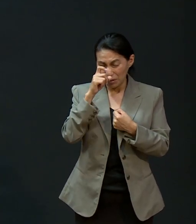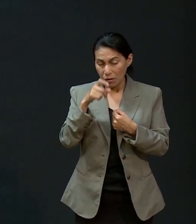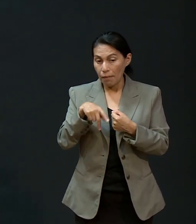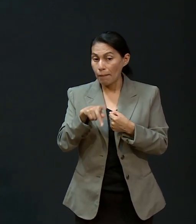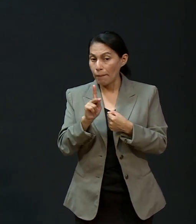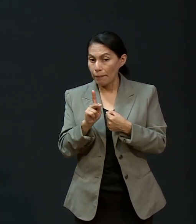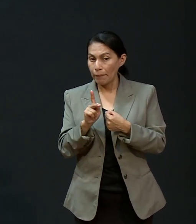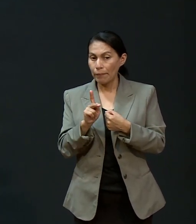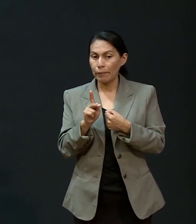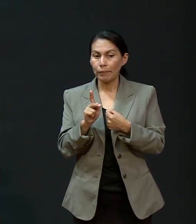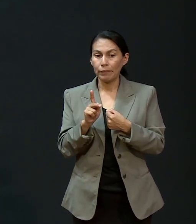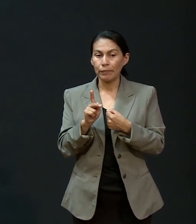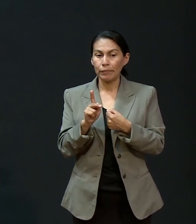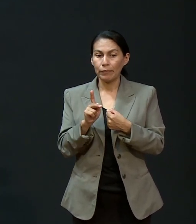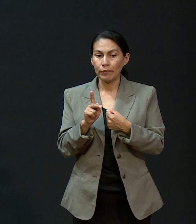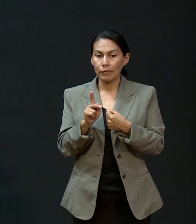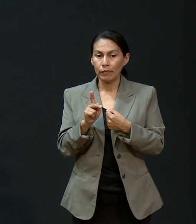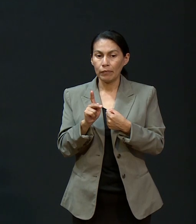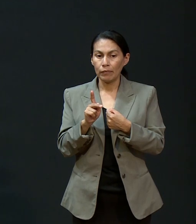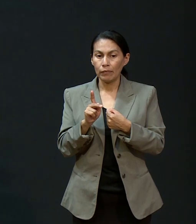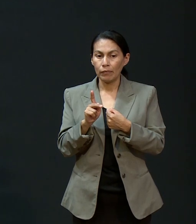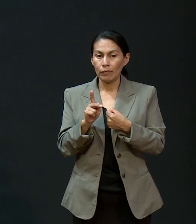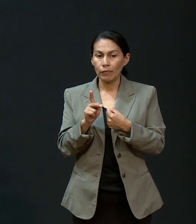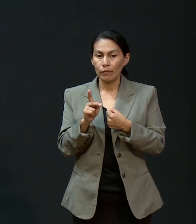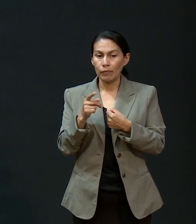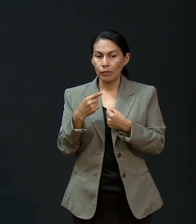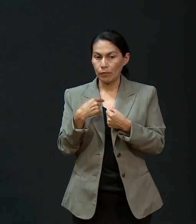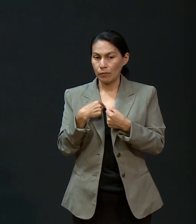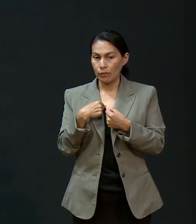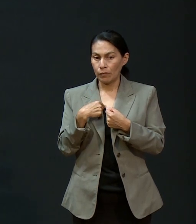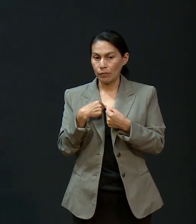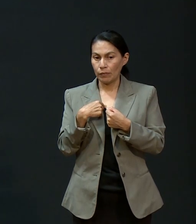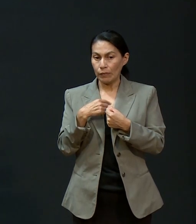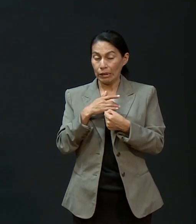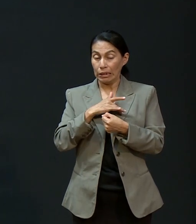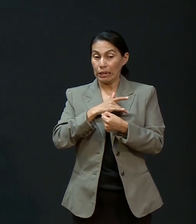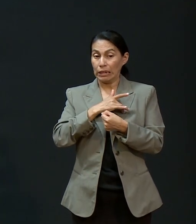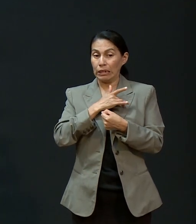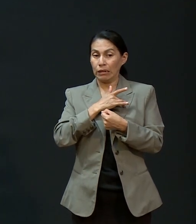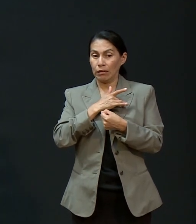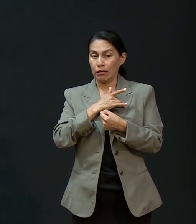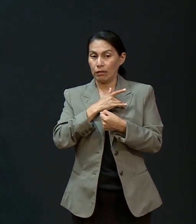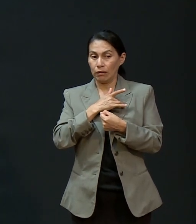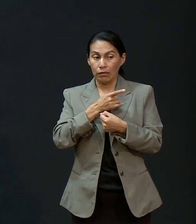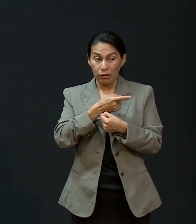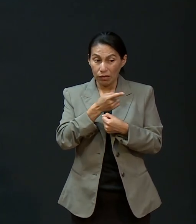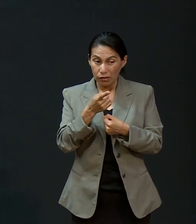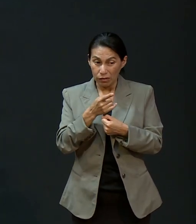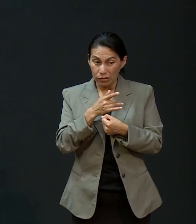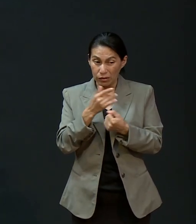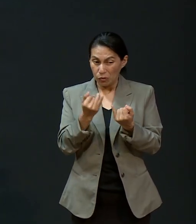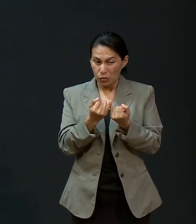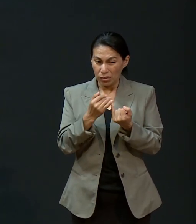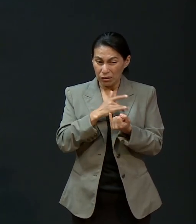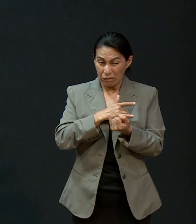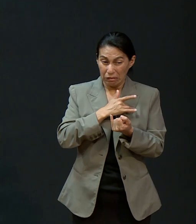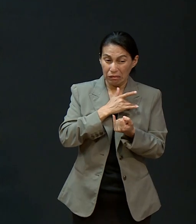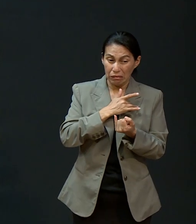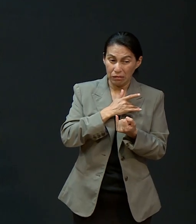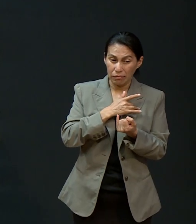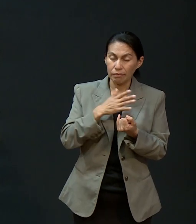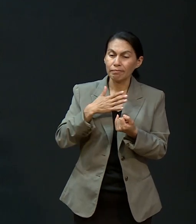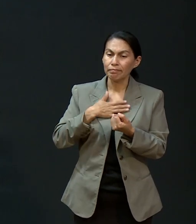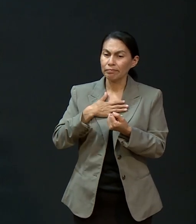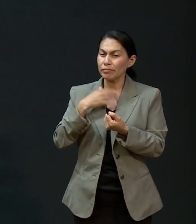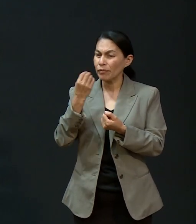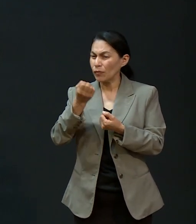situaciones similares. Pero siento lo que ellos pueden sentir en algún punto.